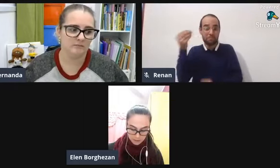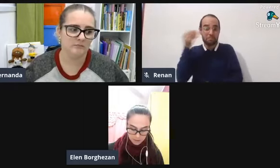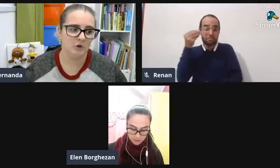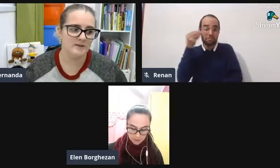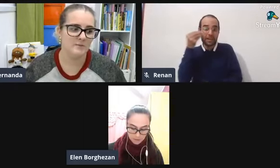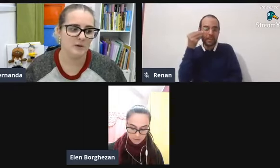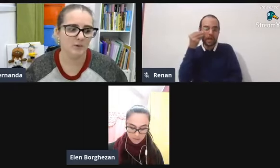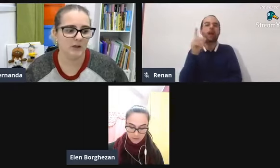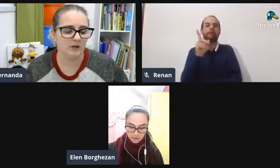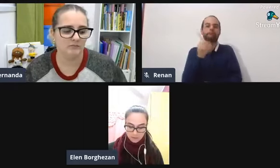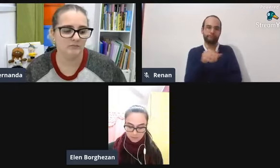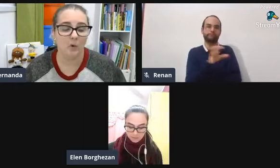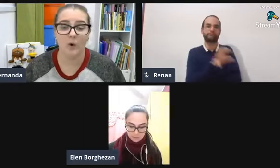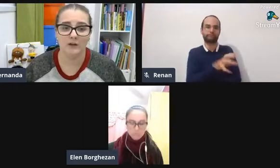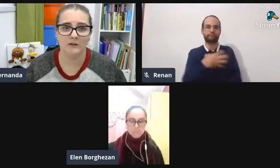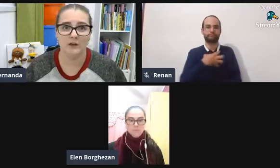em